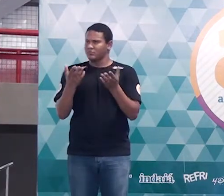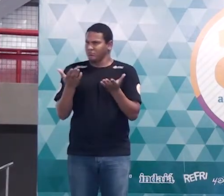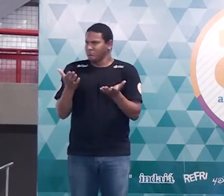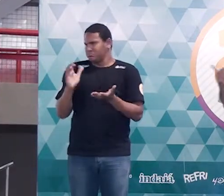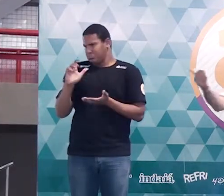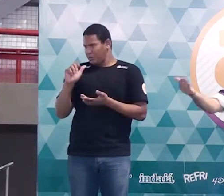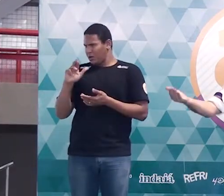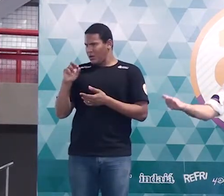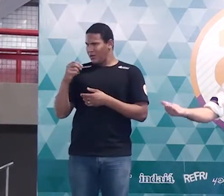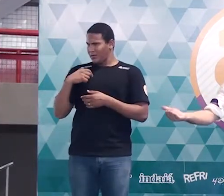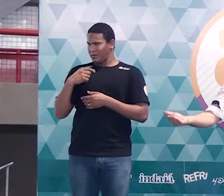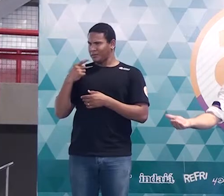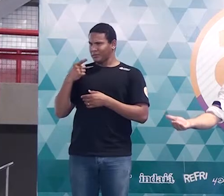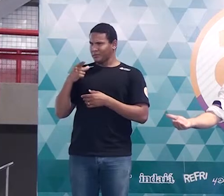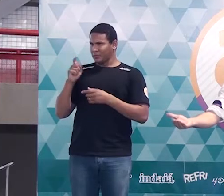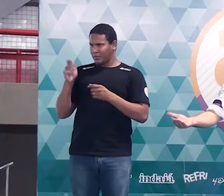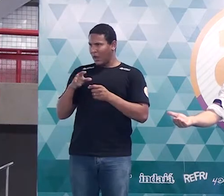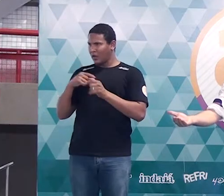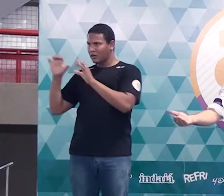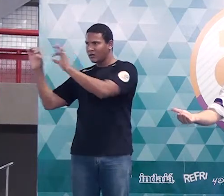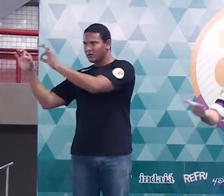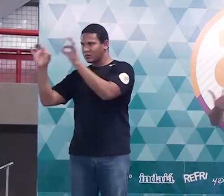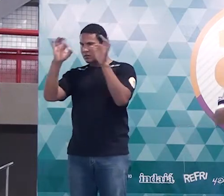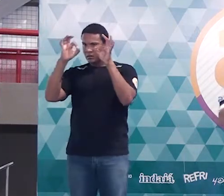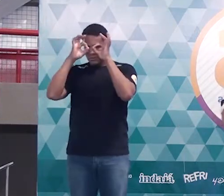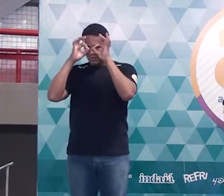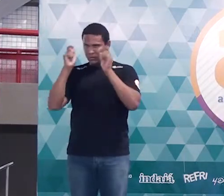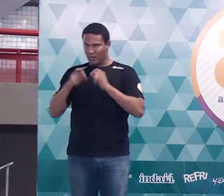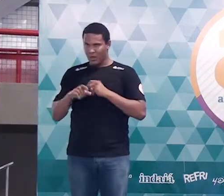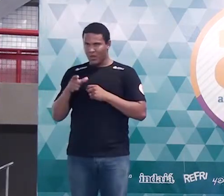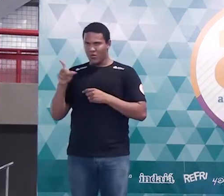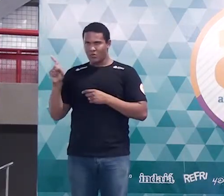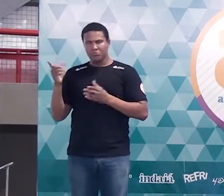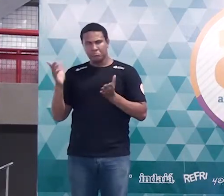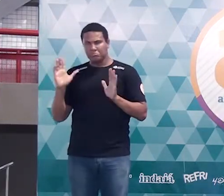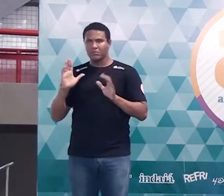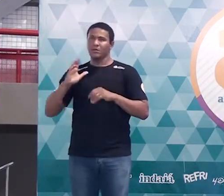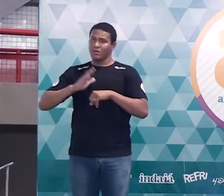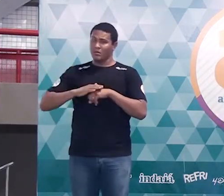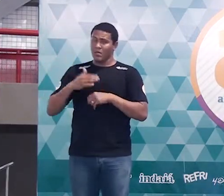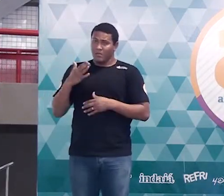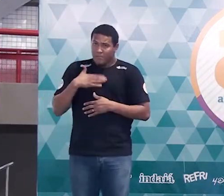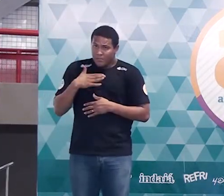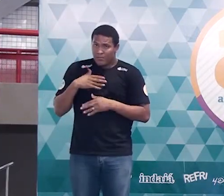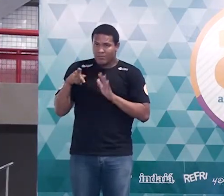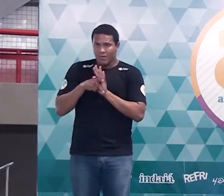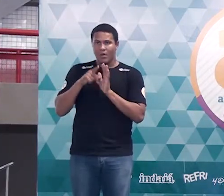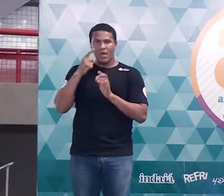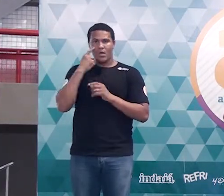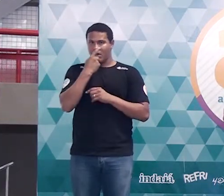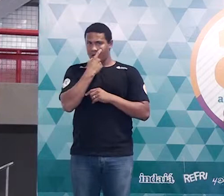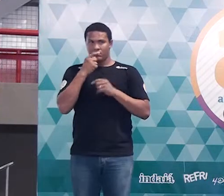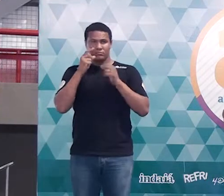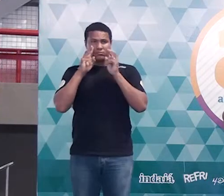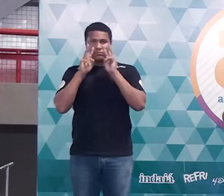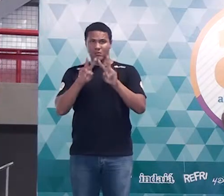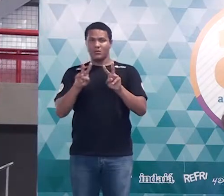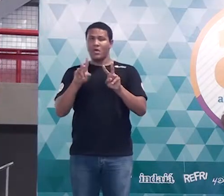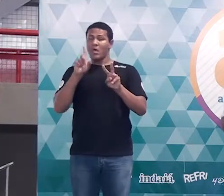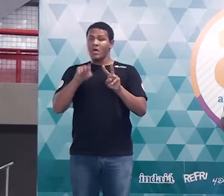não pode ver com os olhos dos outros. Mas quando você diz, eu vi com os meus próprios olhos, você está